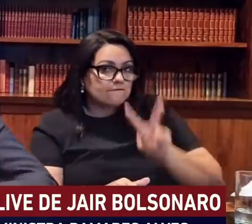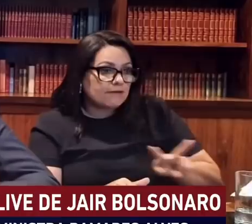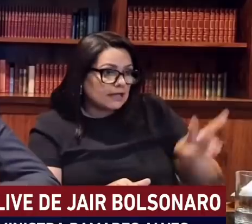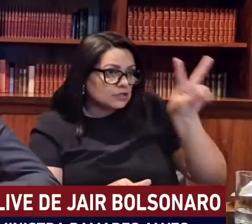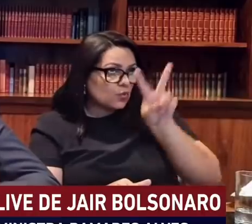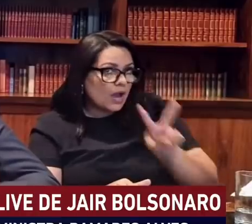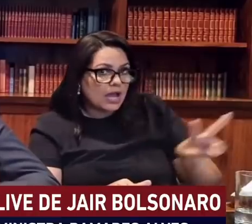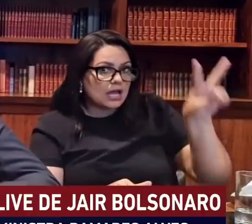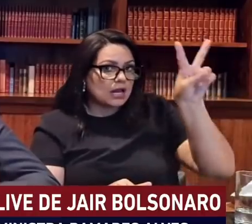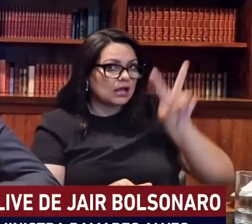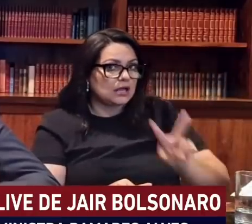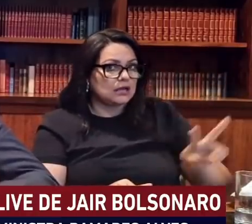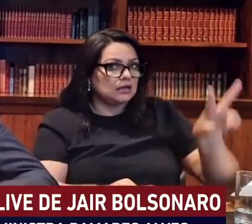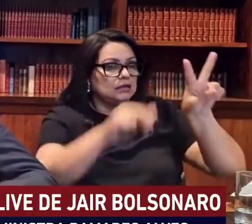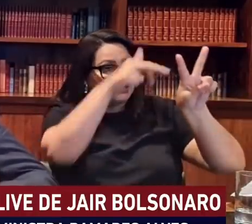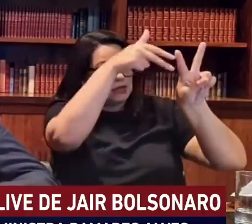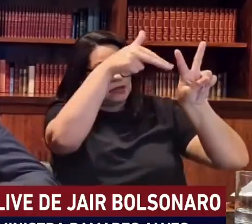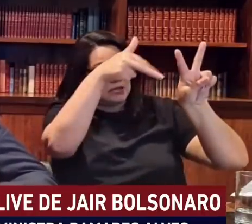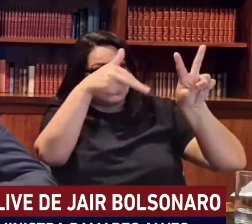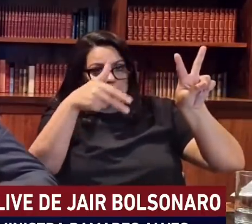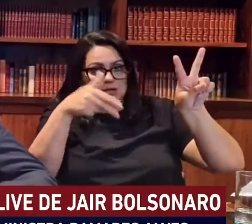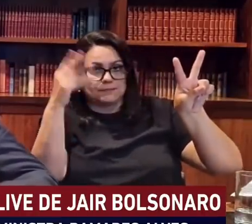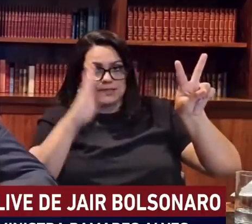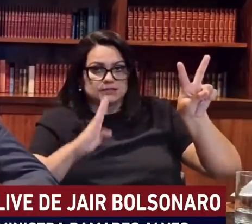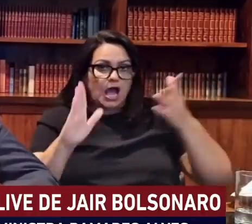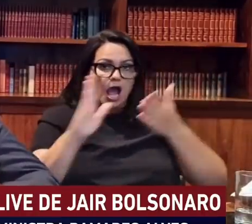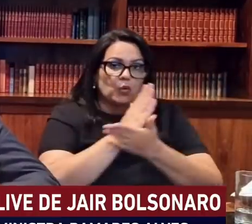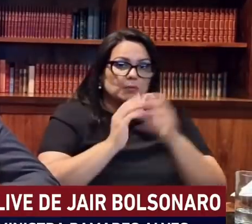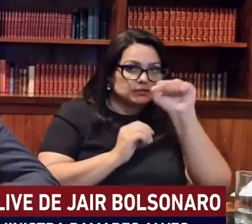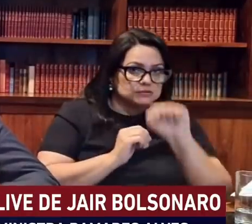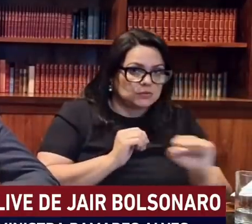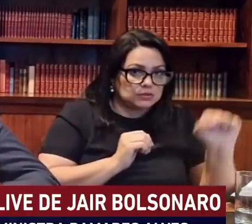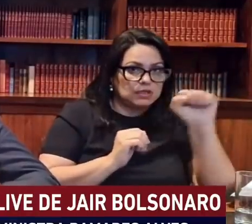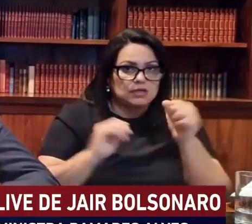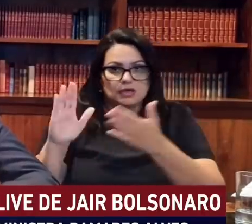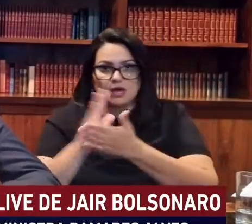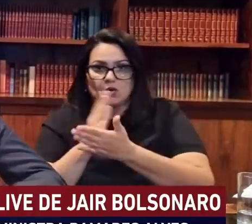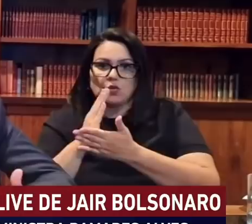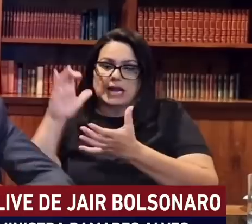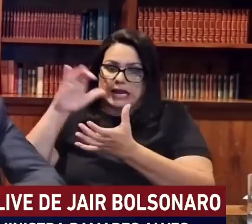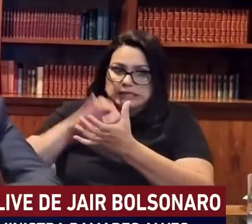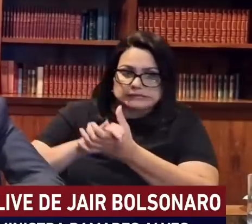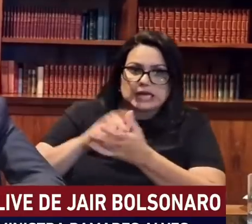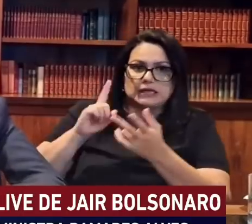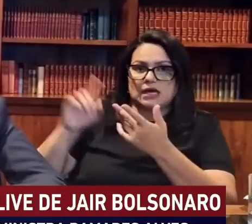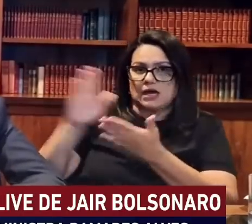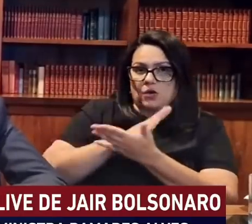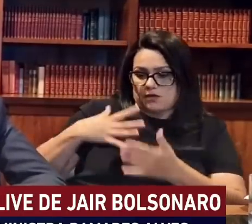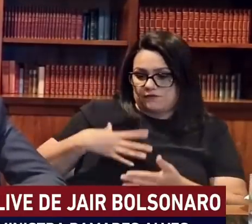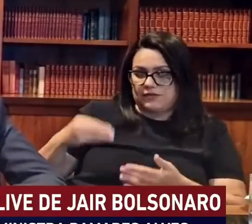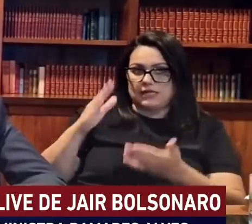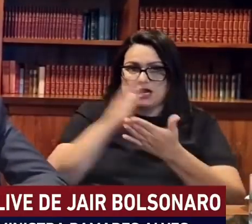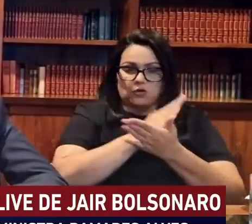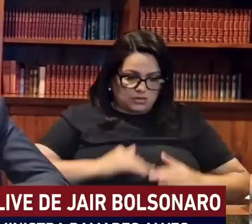Brasil. Algumas solteiras, outras casadas com filhos, com filho no ventre, chegam